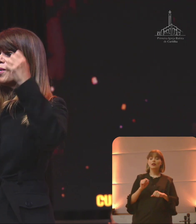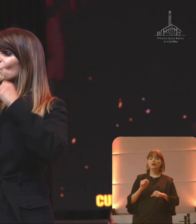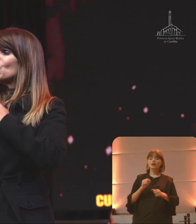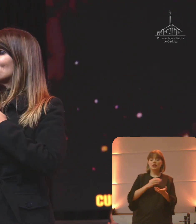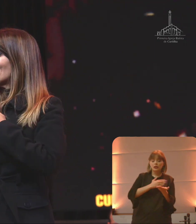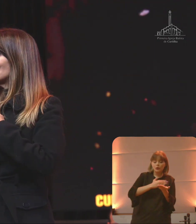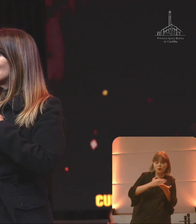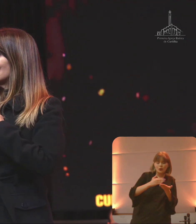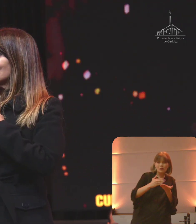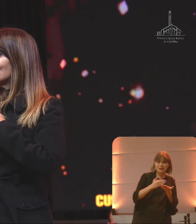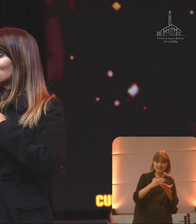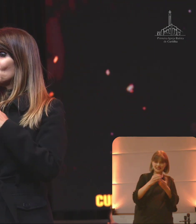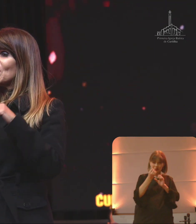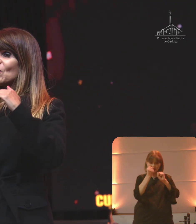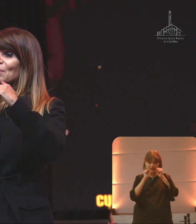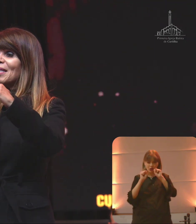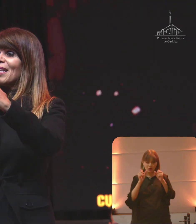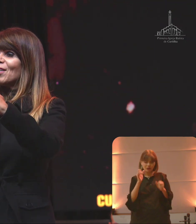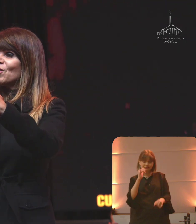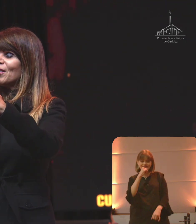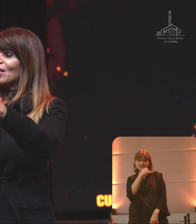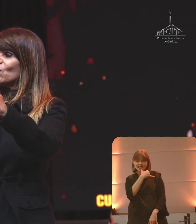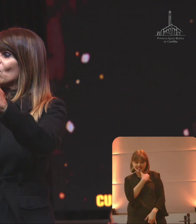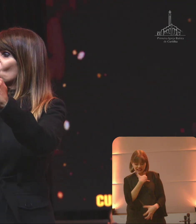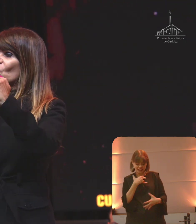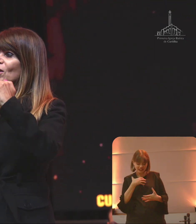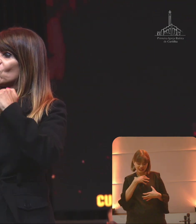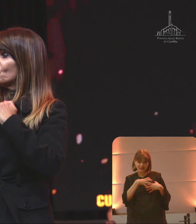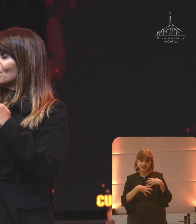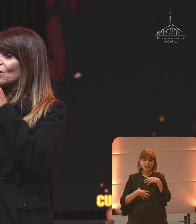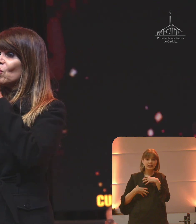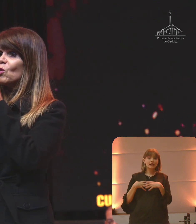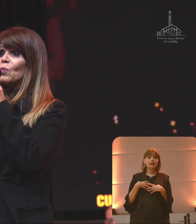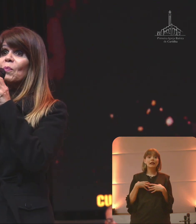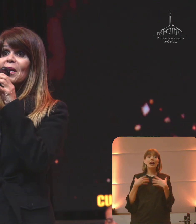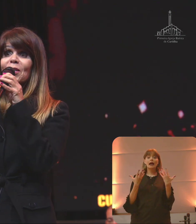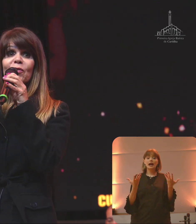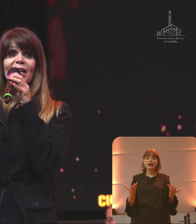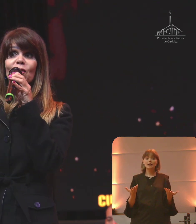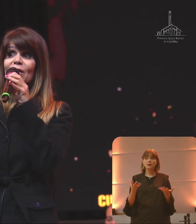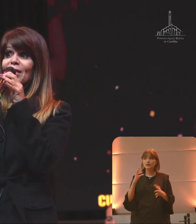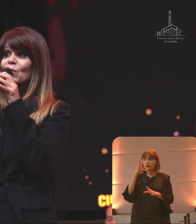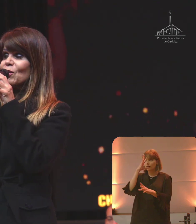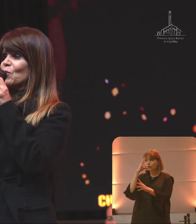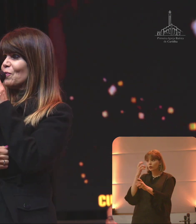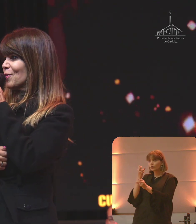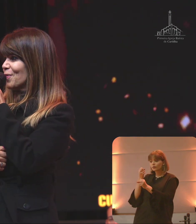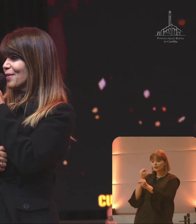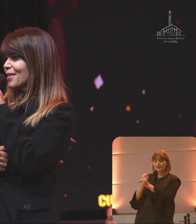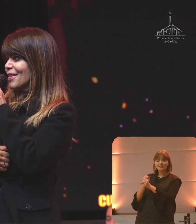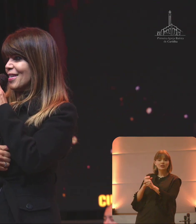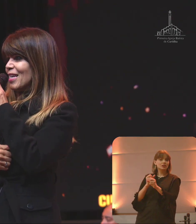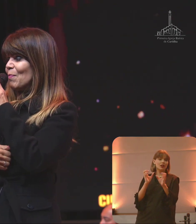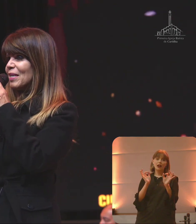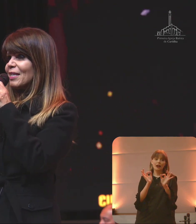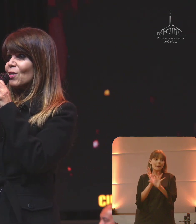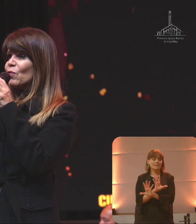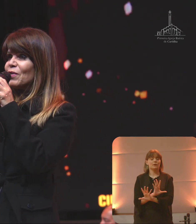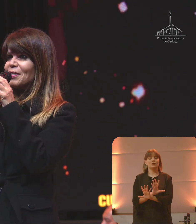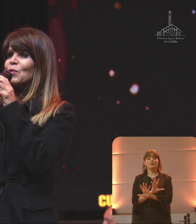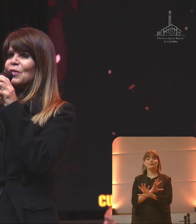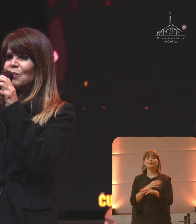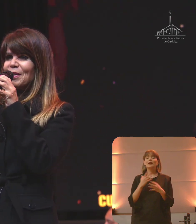salmo angustiado, mais ou menos na metade, ele já coloca a confiança como se o problema tivesse já sido resolvido. Mas